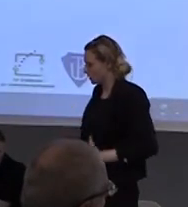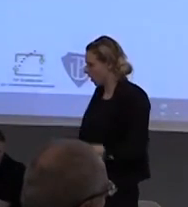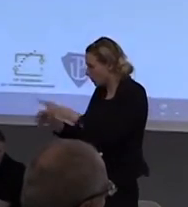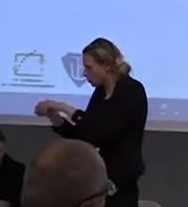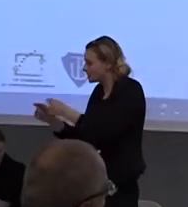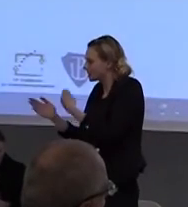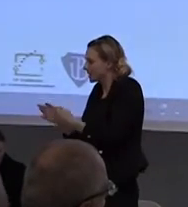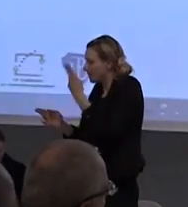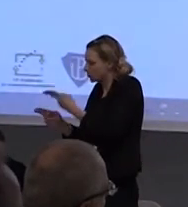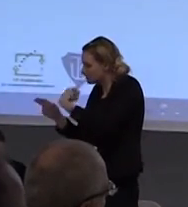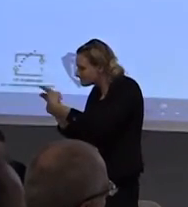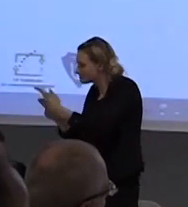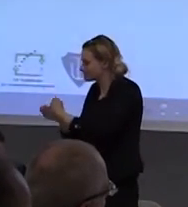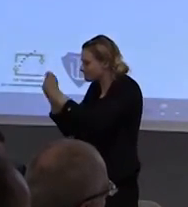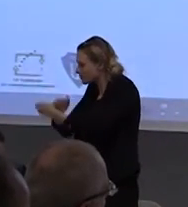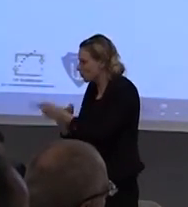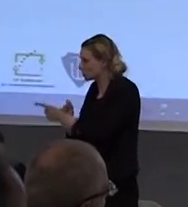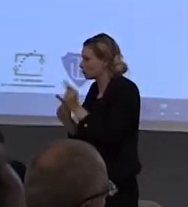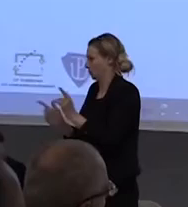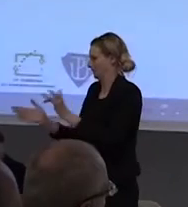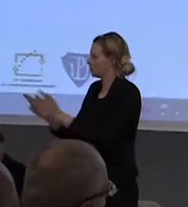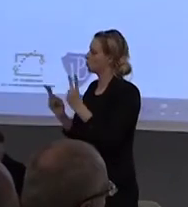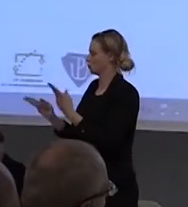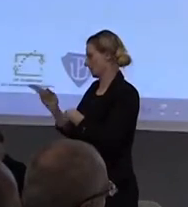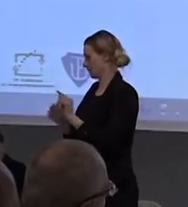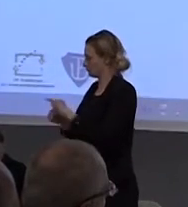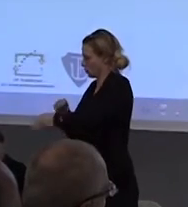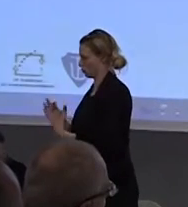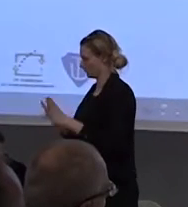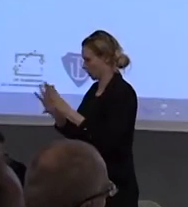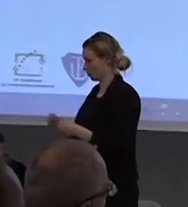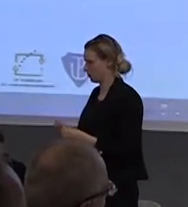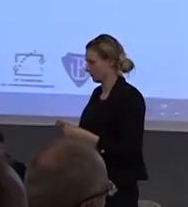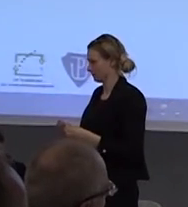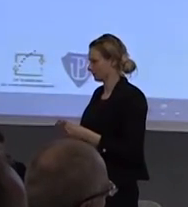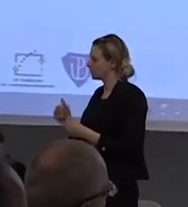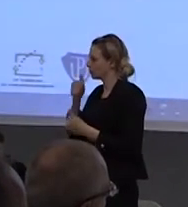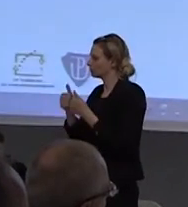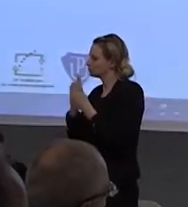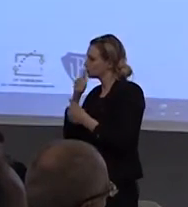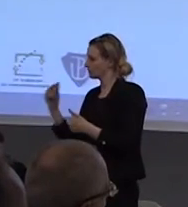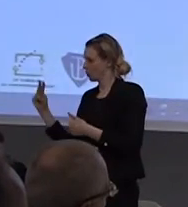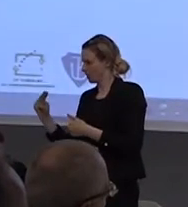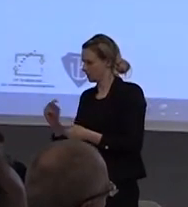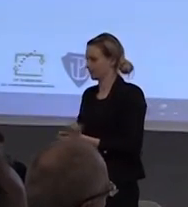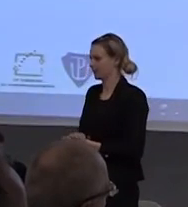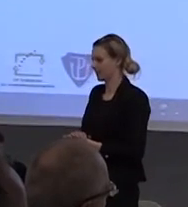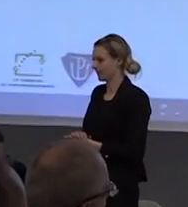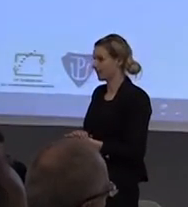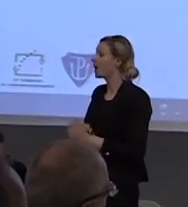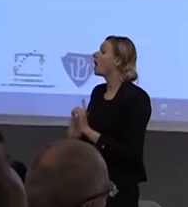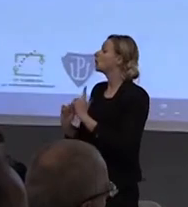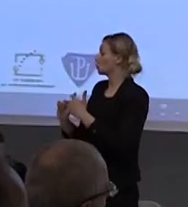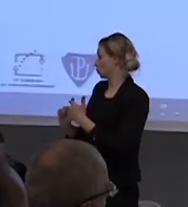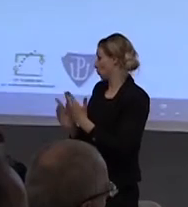Others argue that the need to belong in your local community is the most significant need of all. Jiní